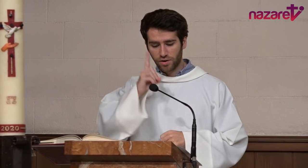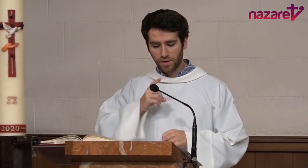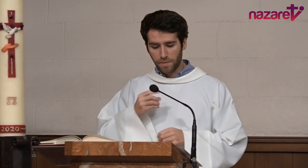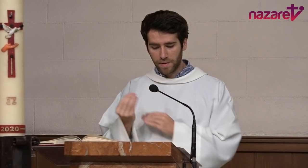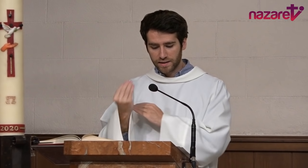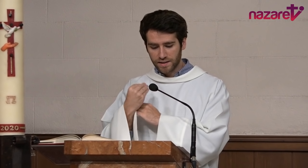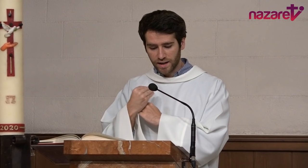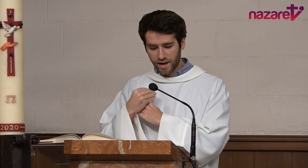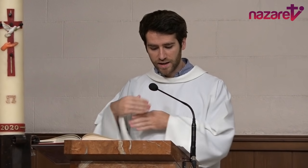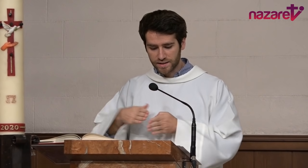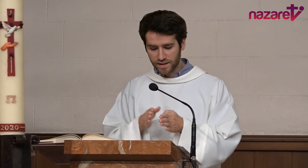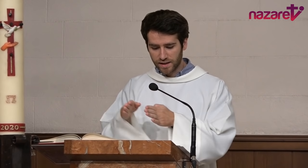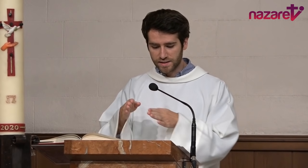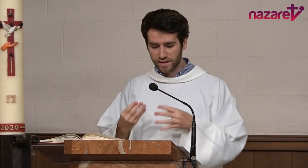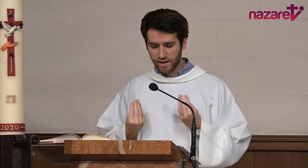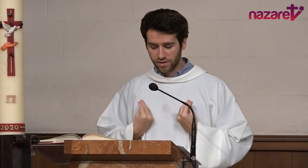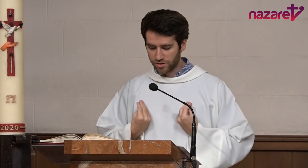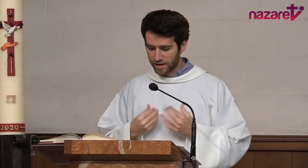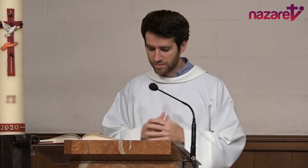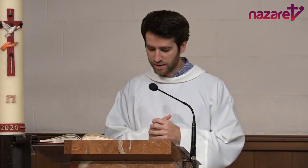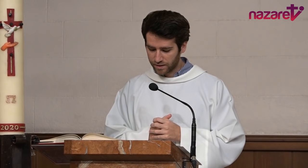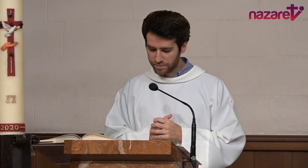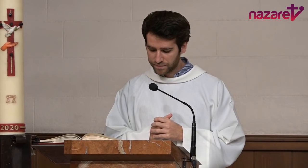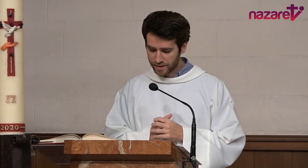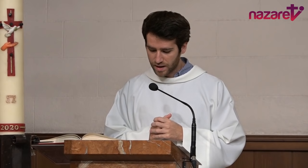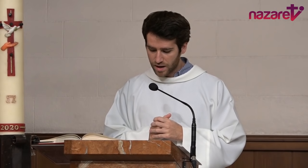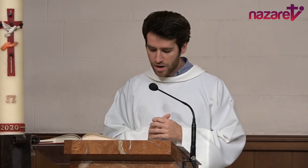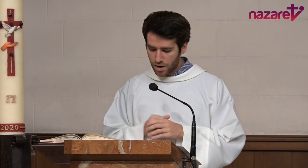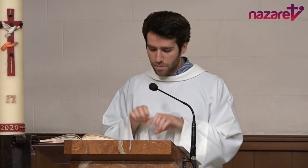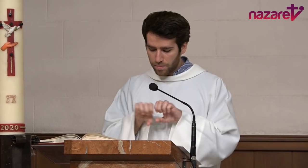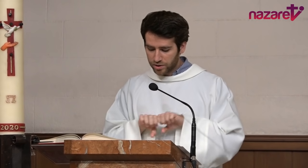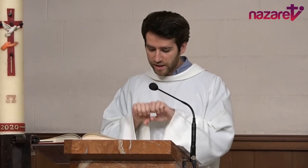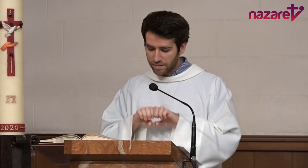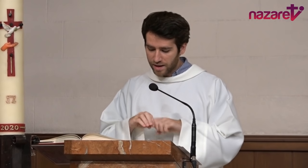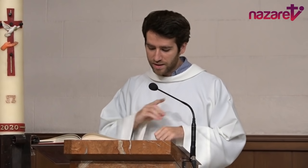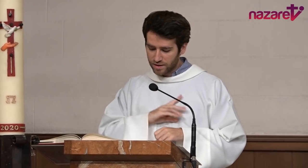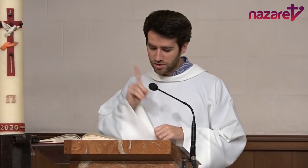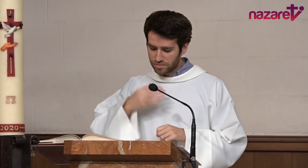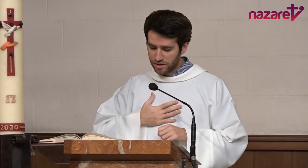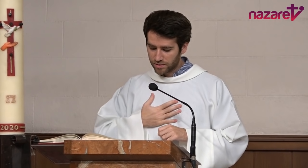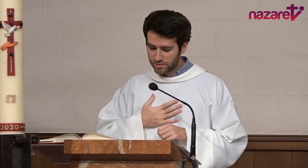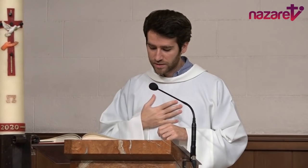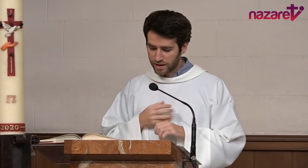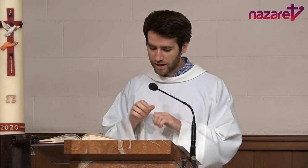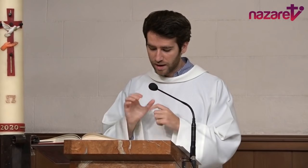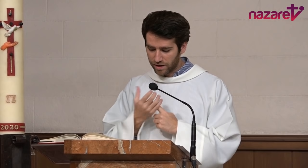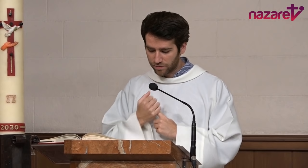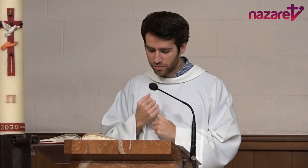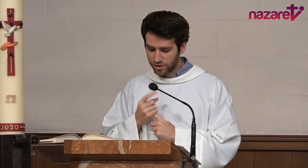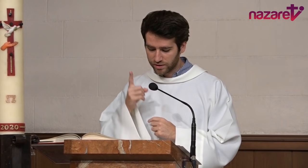Señor, me enseñarás el sendero de la vida. Protégeme, Dios mío, que me refugio en